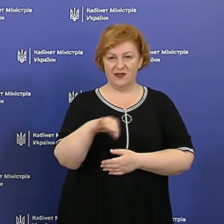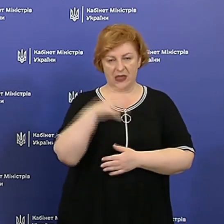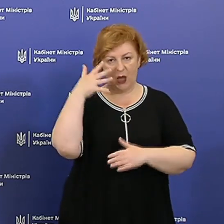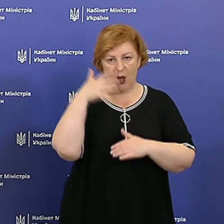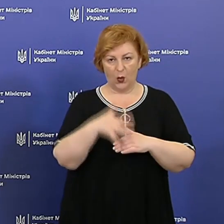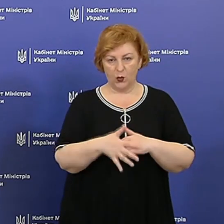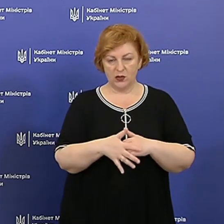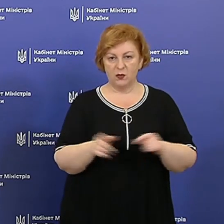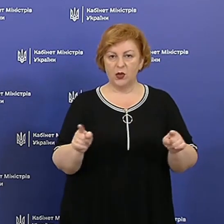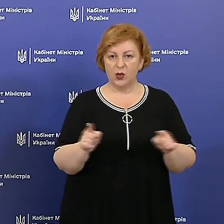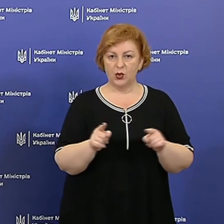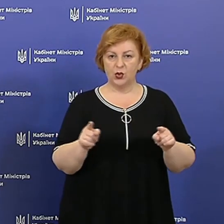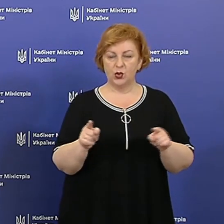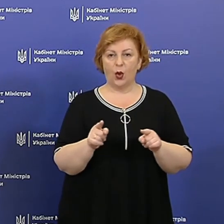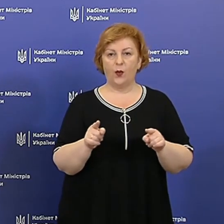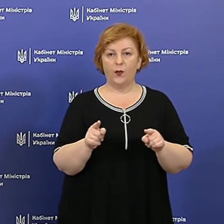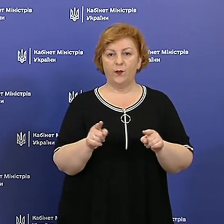що